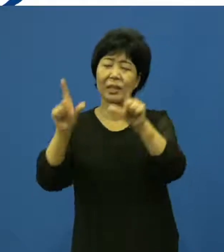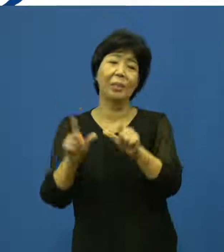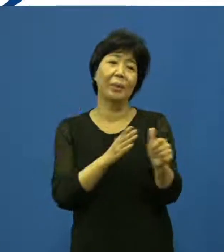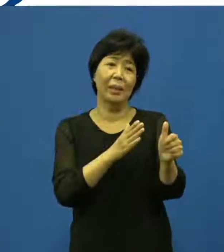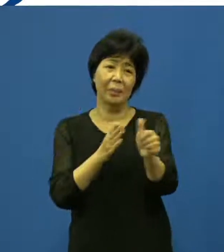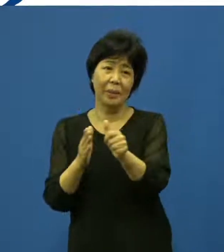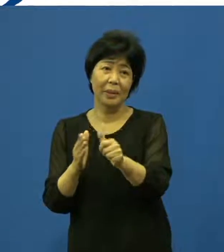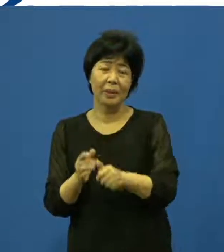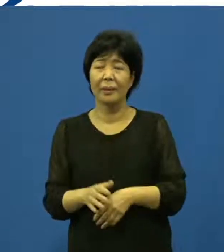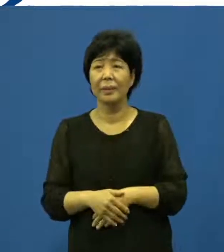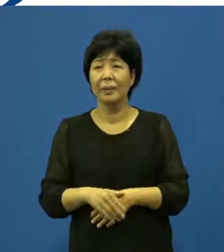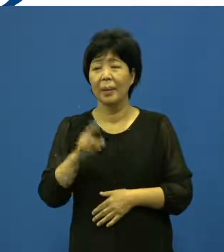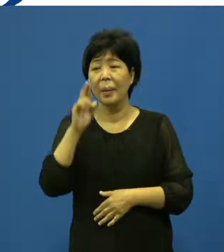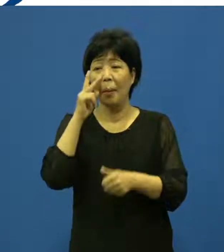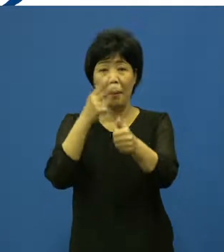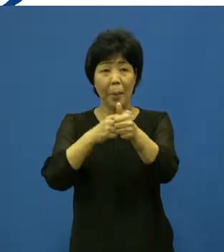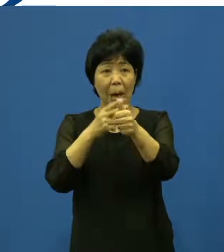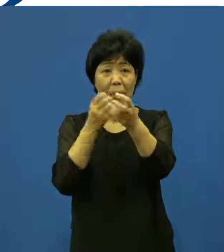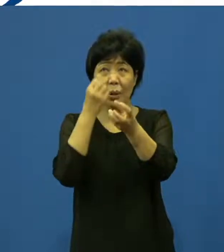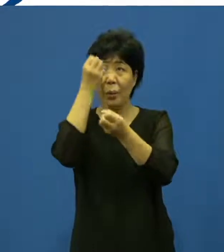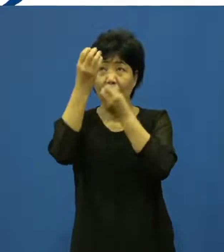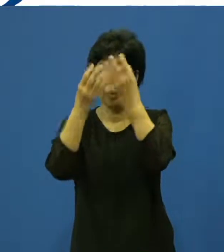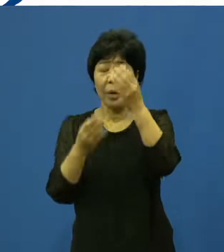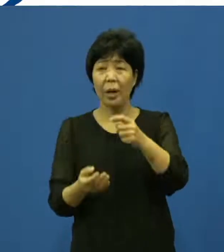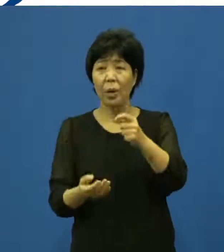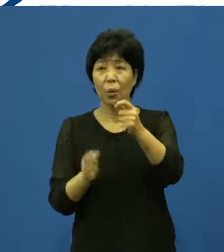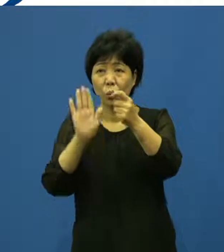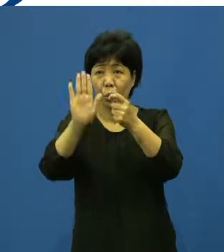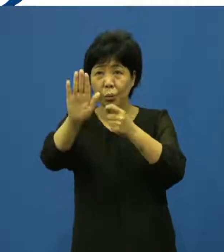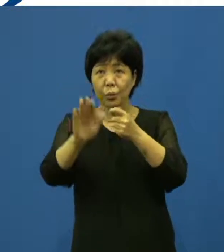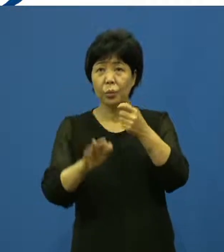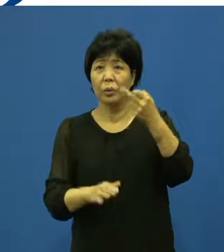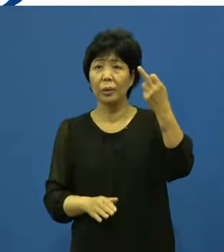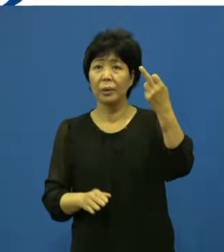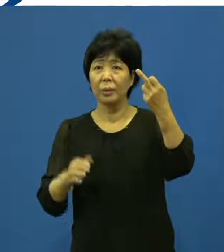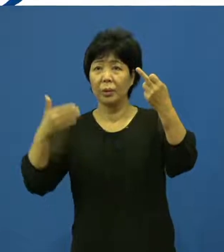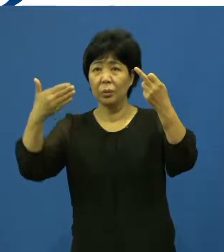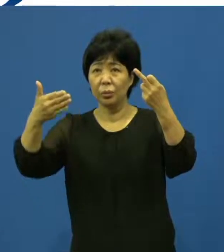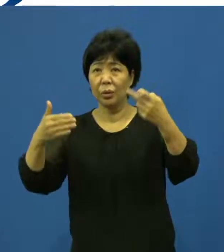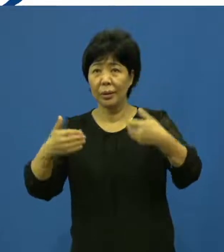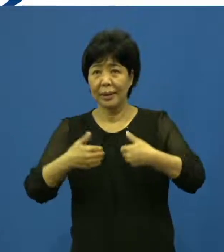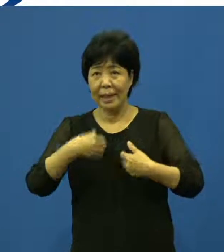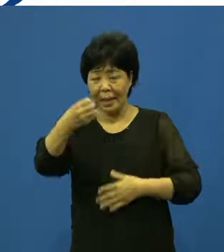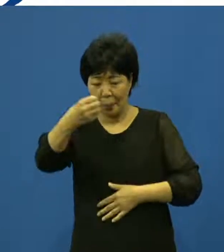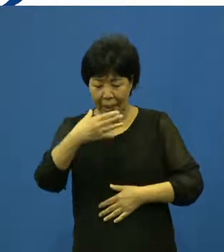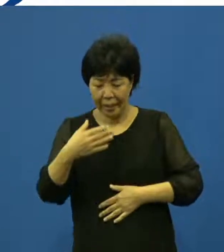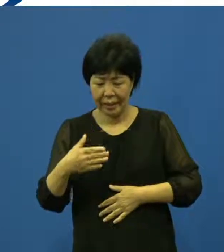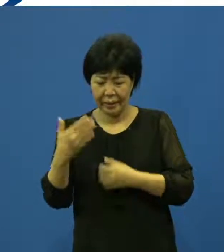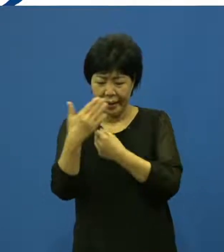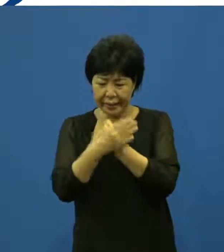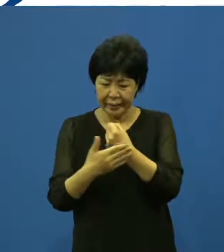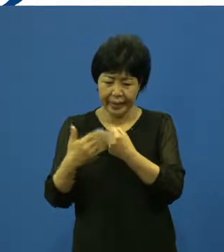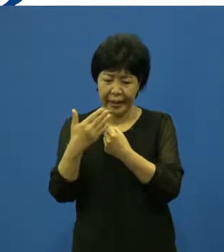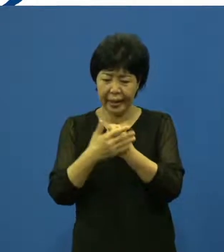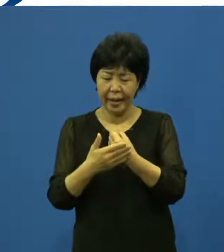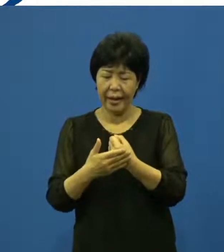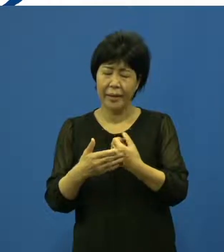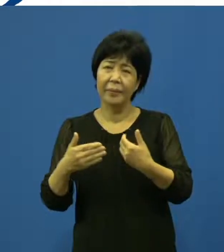바울의 고백을 한번 보십시다. 고린도후서 12장 9절에 나에게 이르시기를 내 은혜가